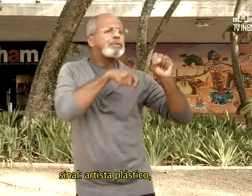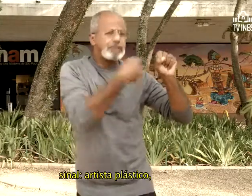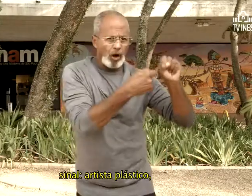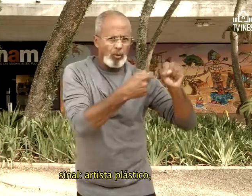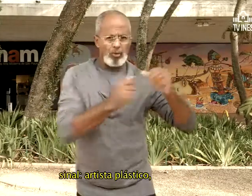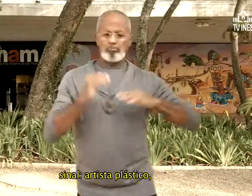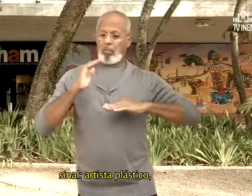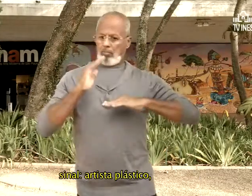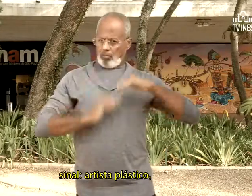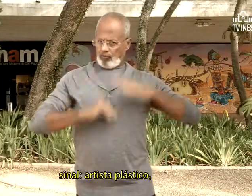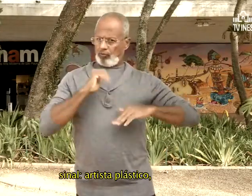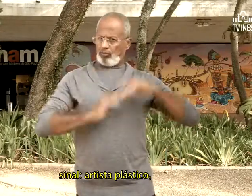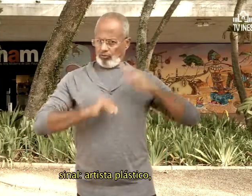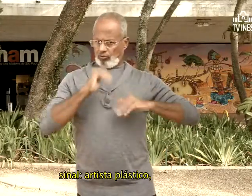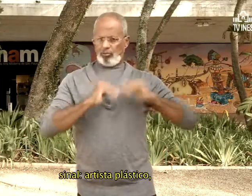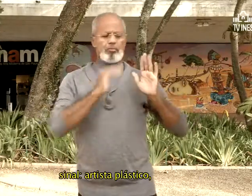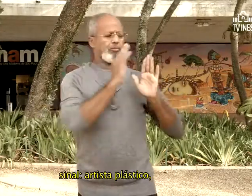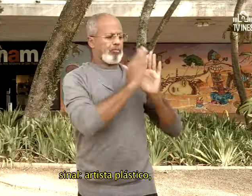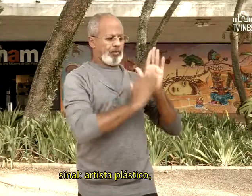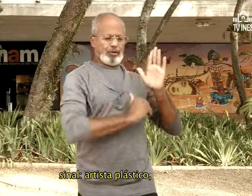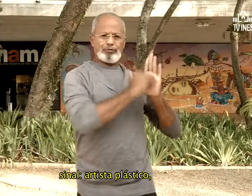sinal, artista plástico